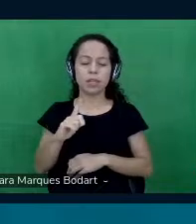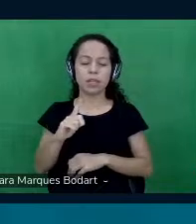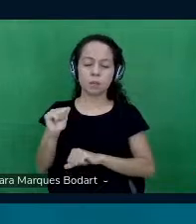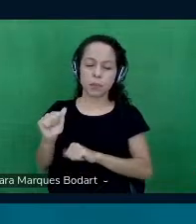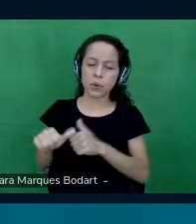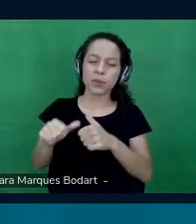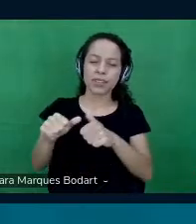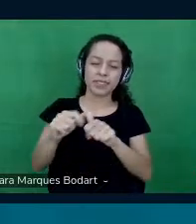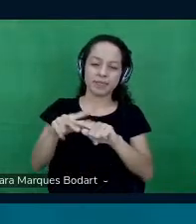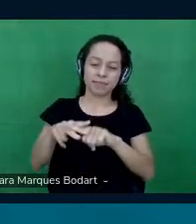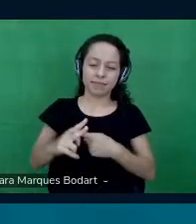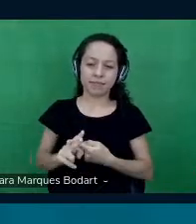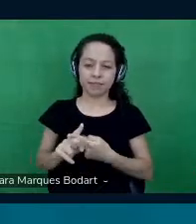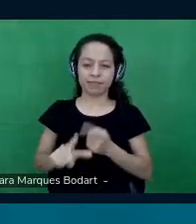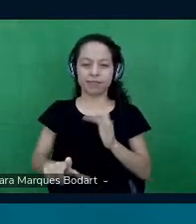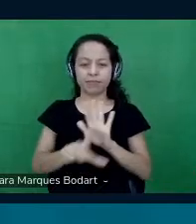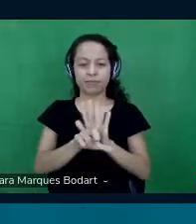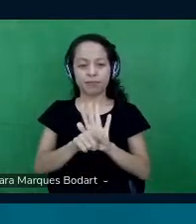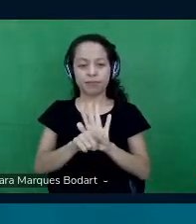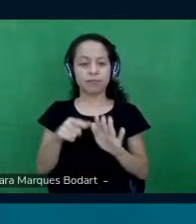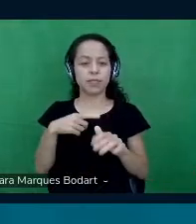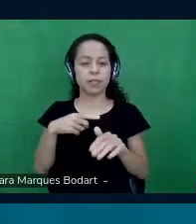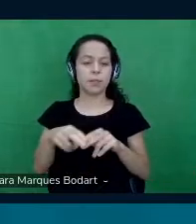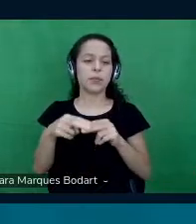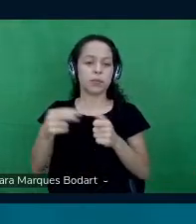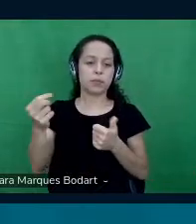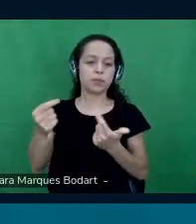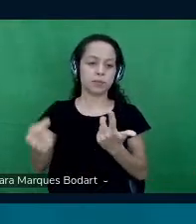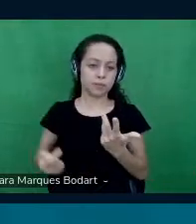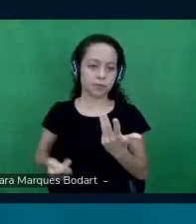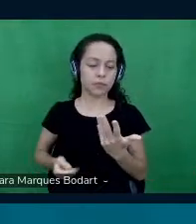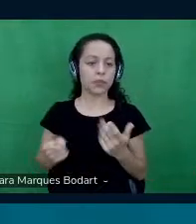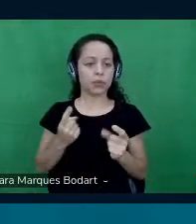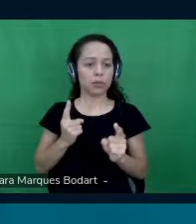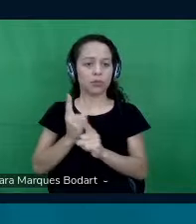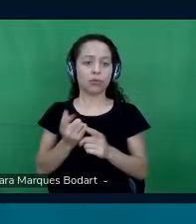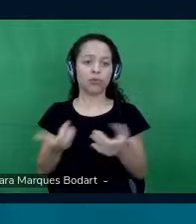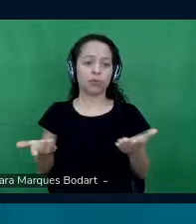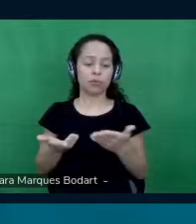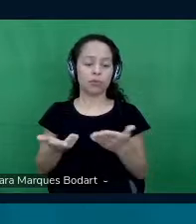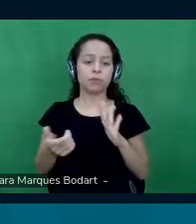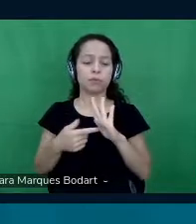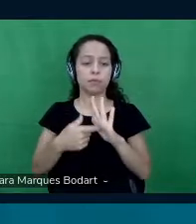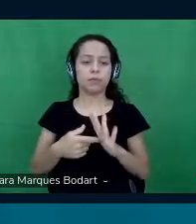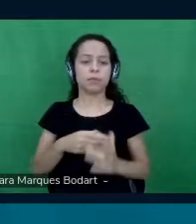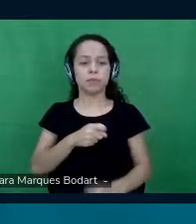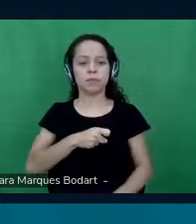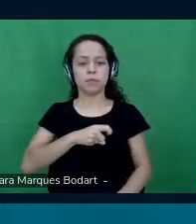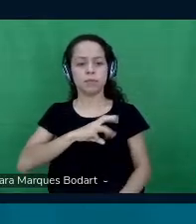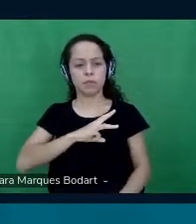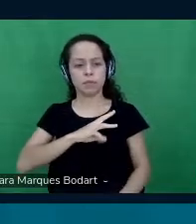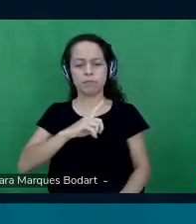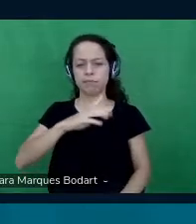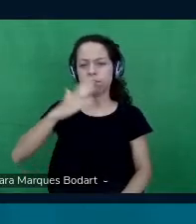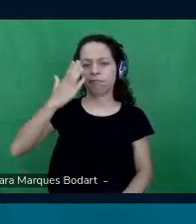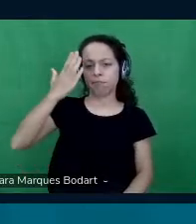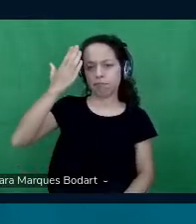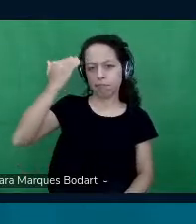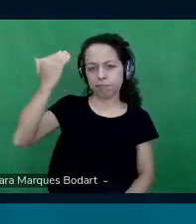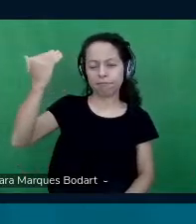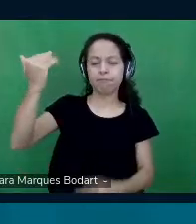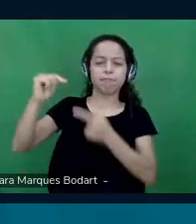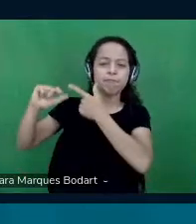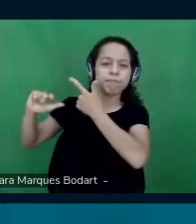exposição de motivos que a gente, fazendo pesquisa, a gente encontra ainda hoje, de que o ensino médio, clássico, científico,